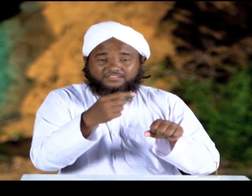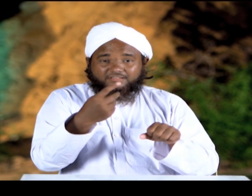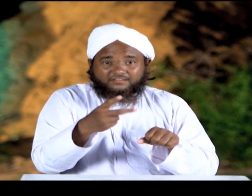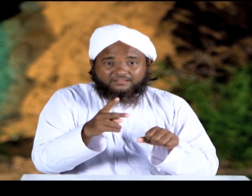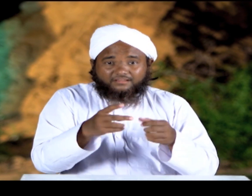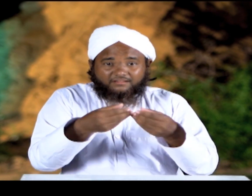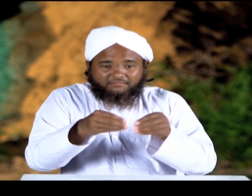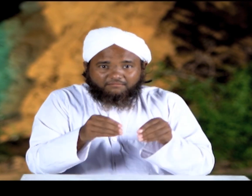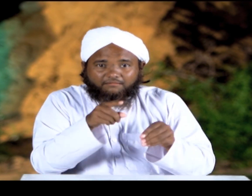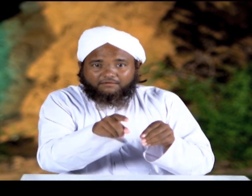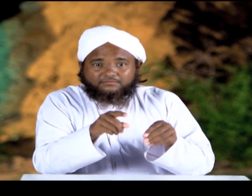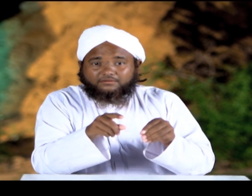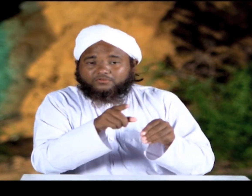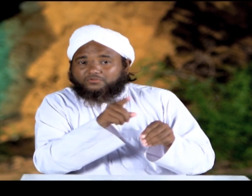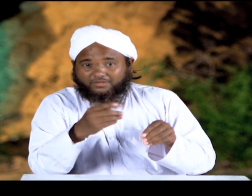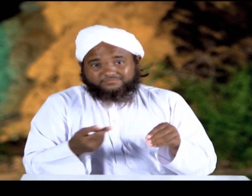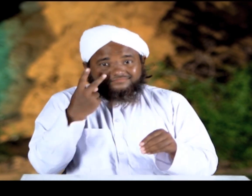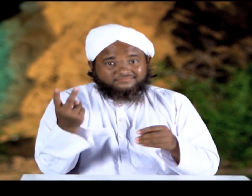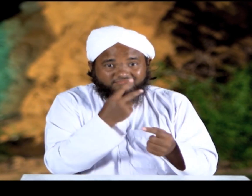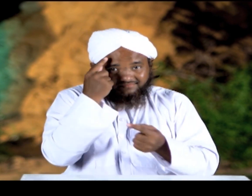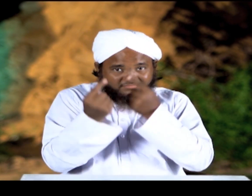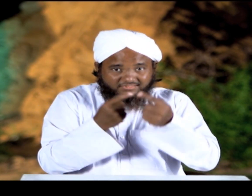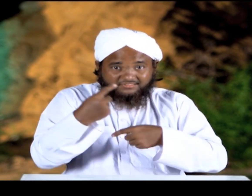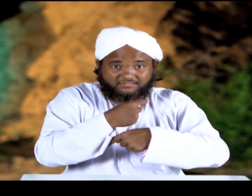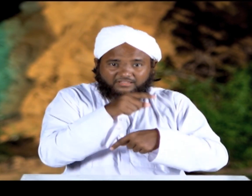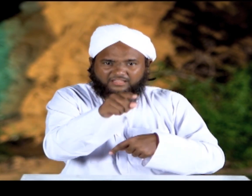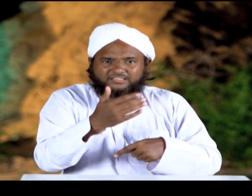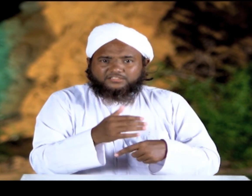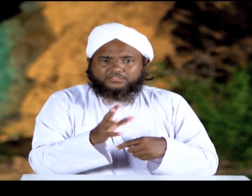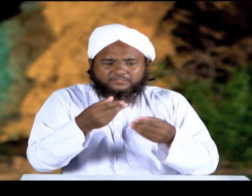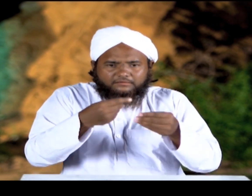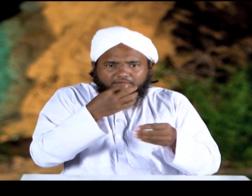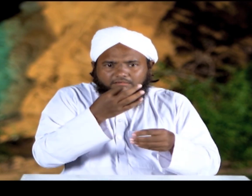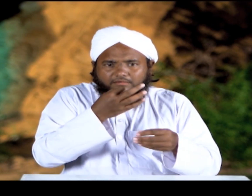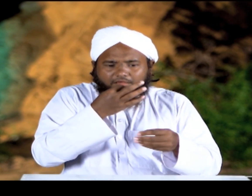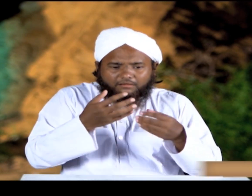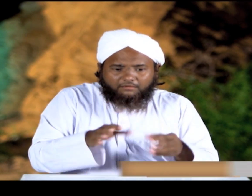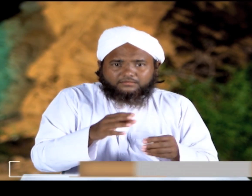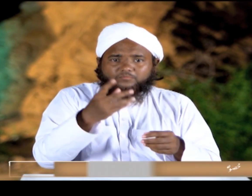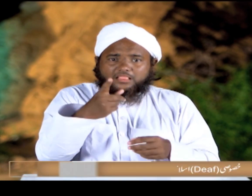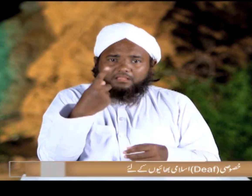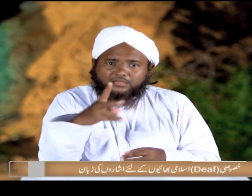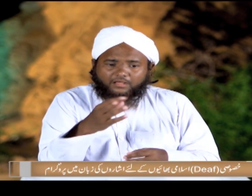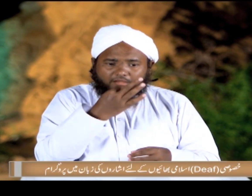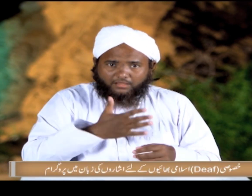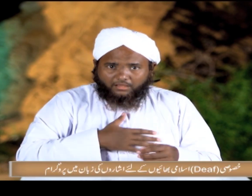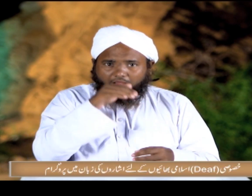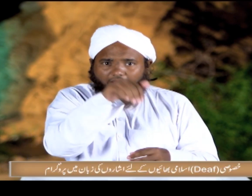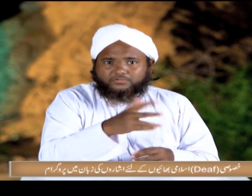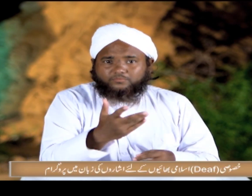سخت گناہگار اور شرابی ولی اللہ بن گیا تو جن کے دلوں میں رب الانام کا پاک نام موجود ہے اور جن کے